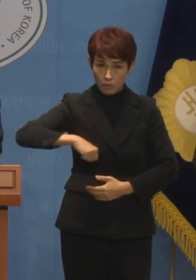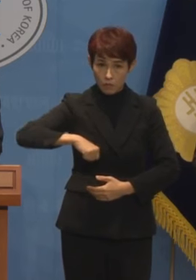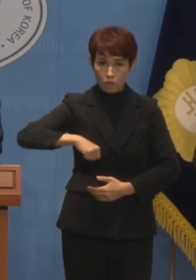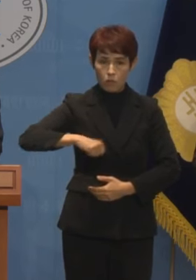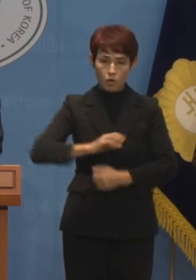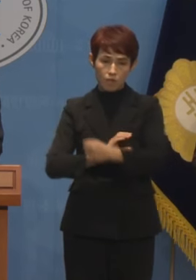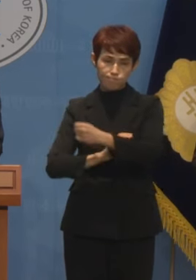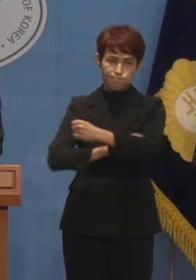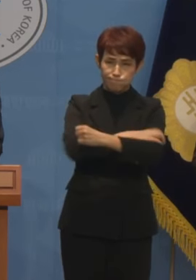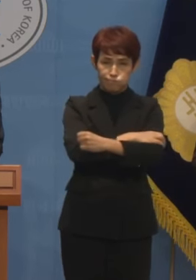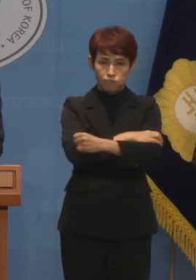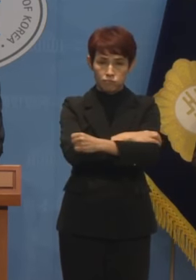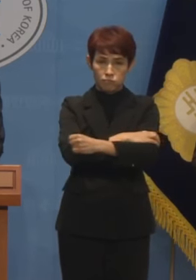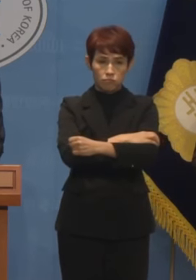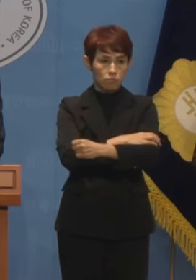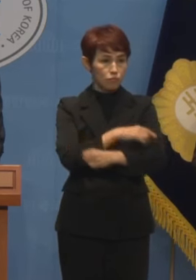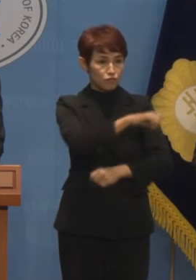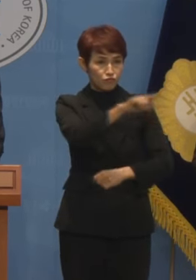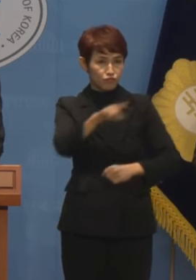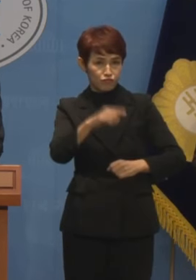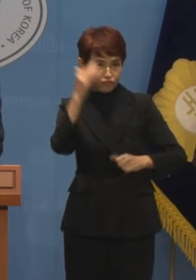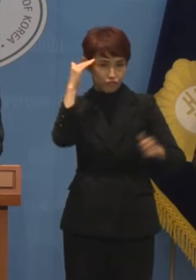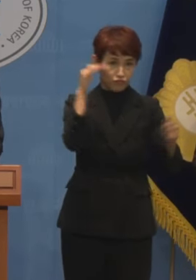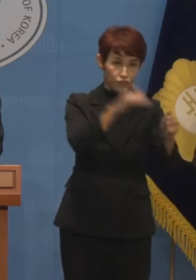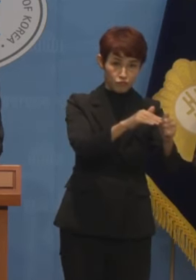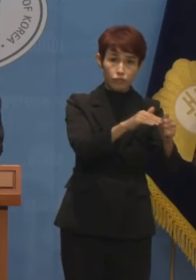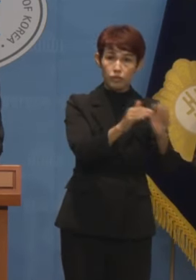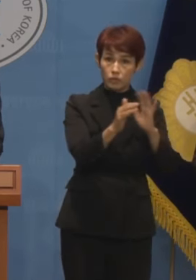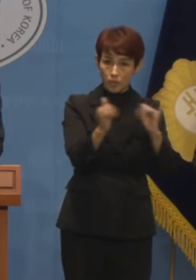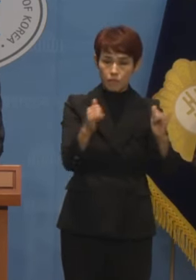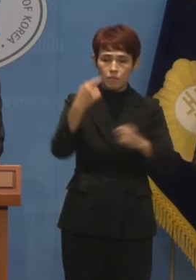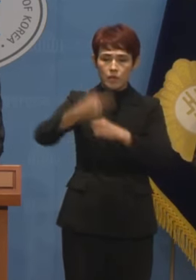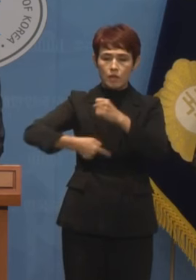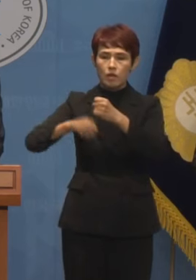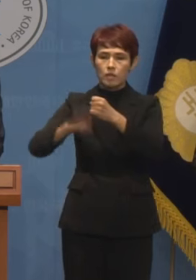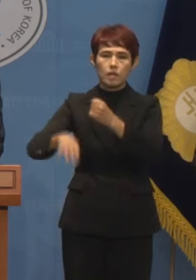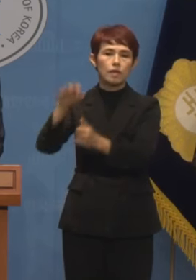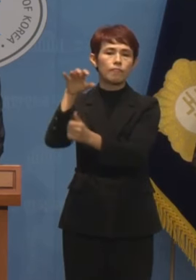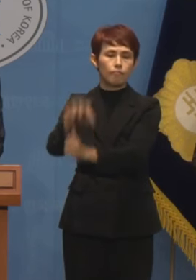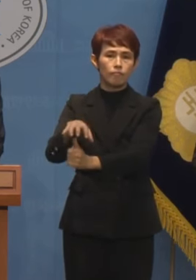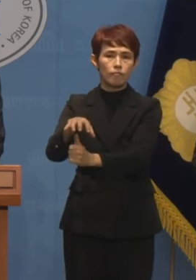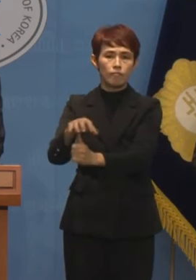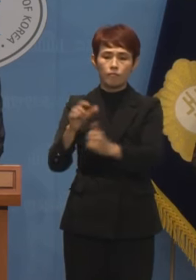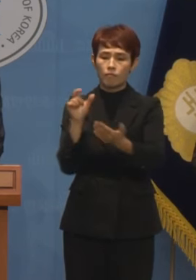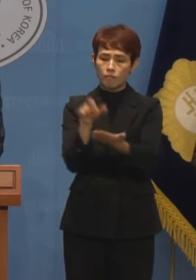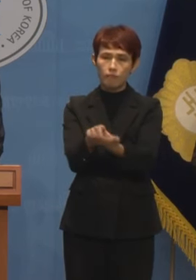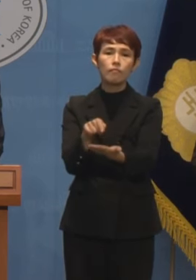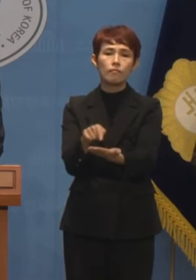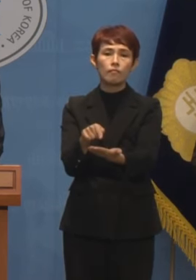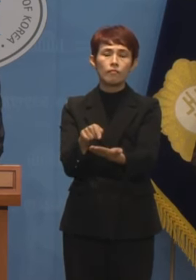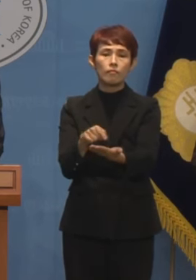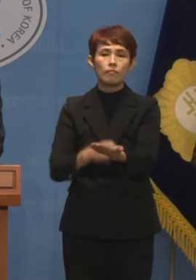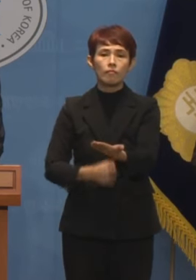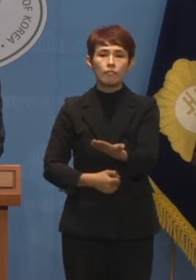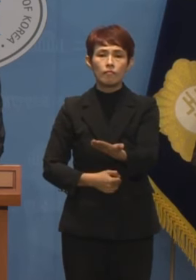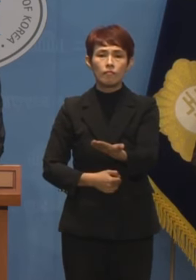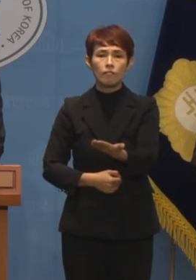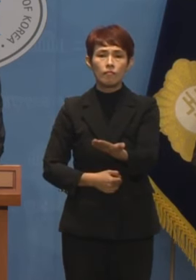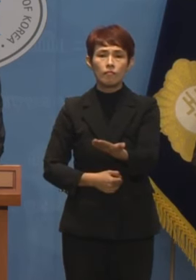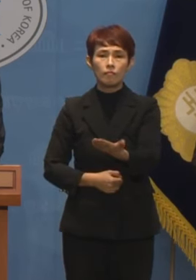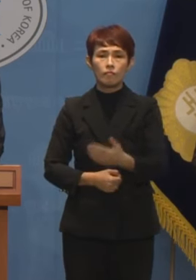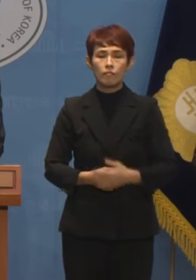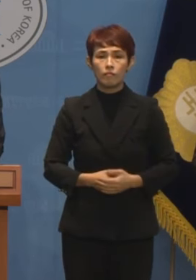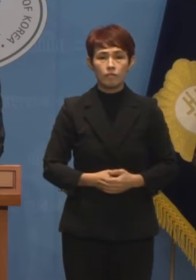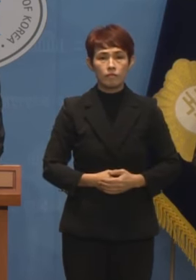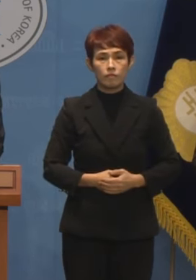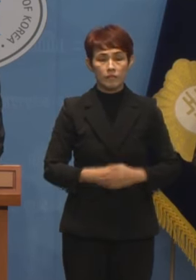직권을 남용해서 다른 사람에게 해를 끼친 사람은 1년 이하의 징역 등에 처한다고 되어 있습니다. 지난